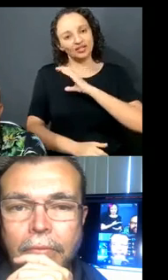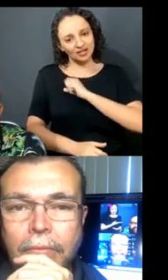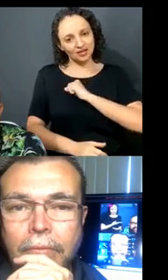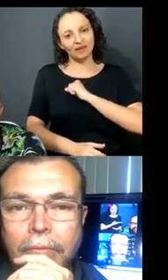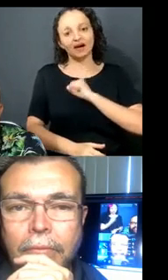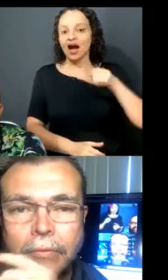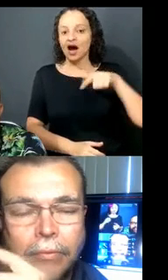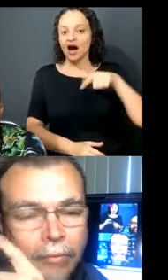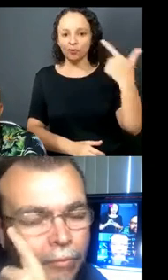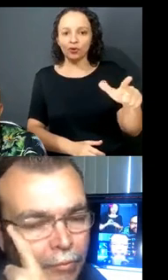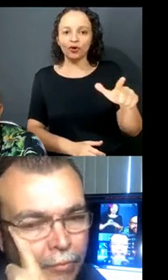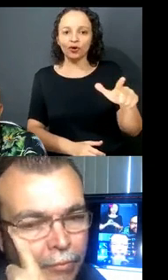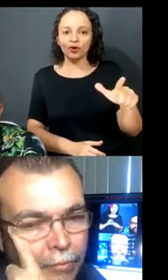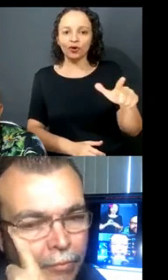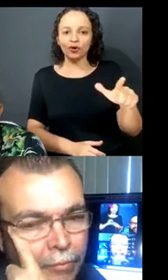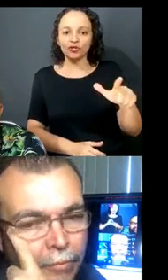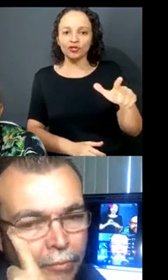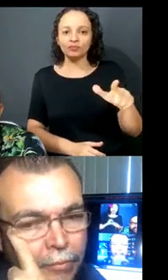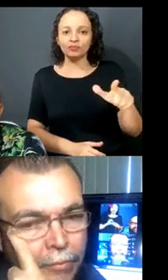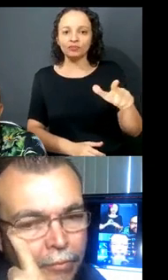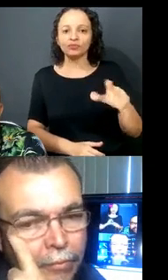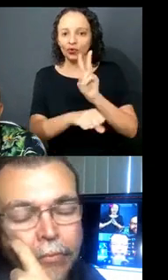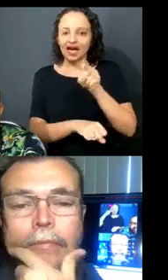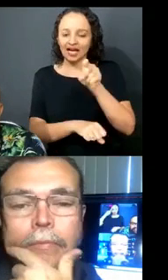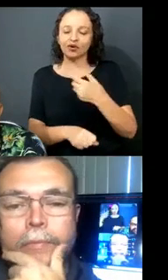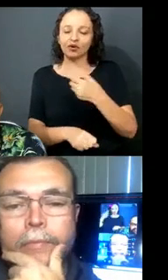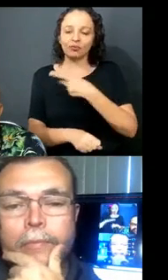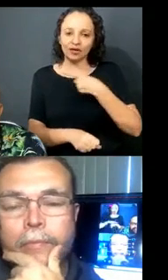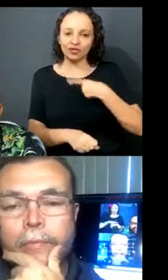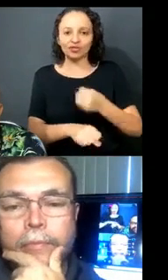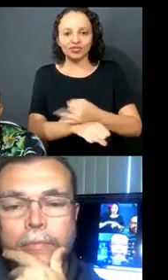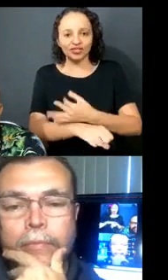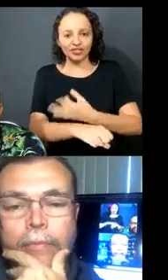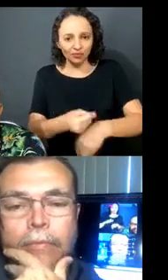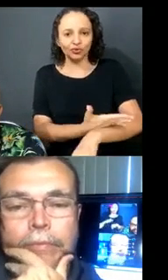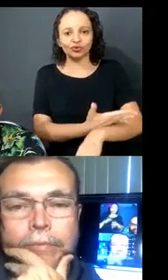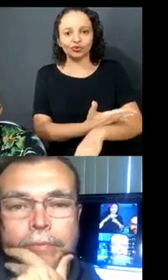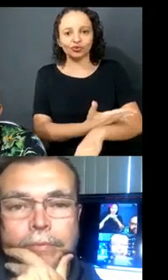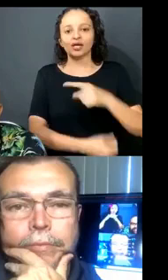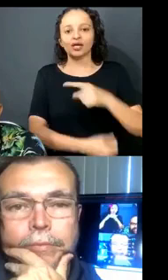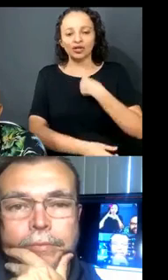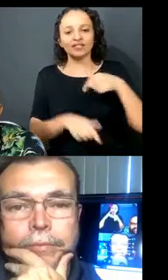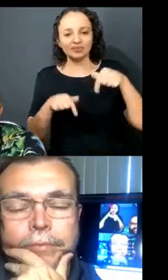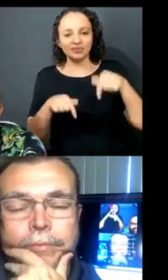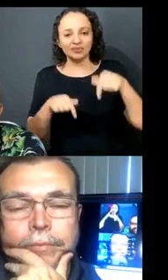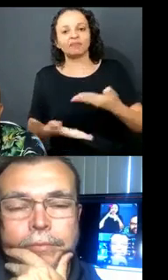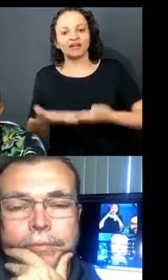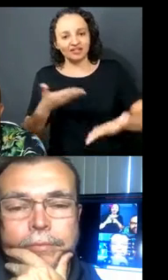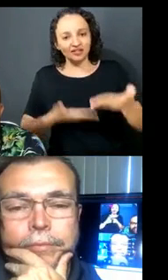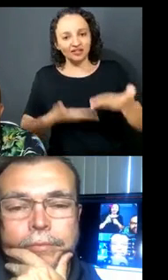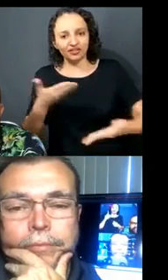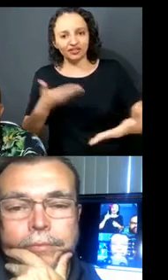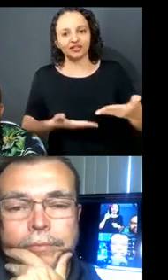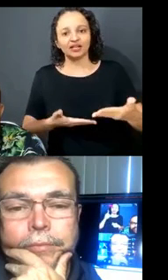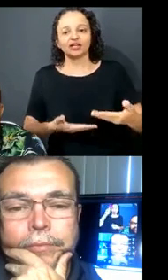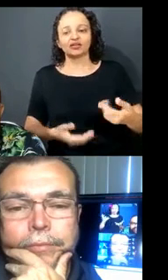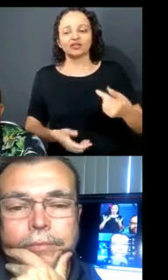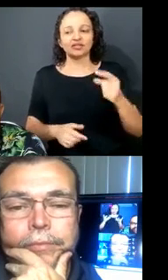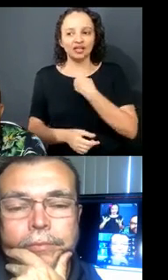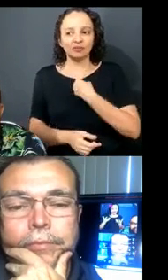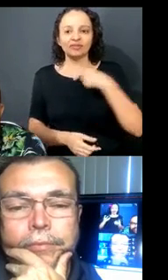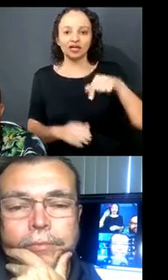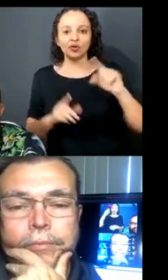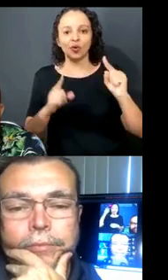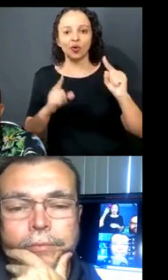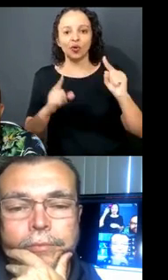igreja que ama ao próximo, assim como o pastor se emocionou. Nós estamos aqui para servir.